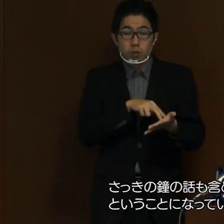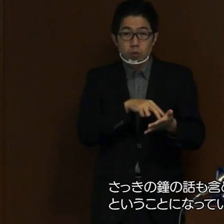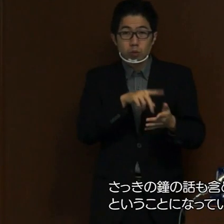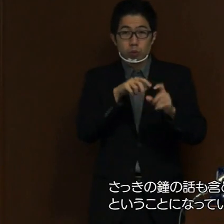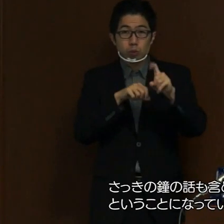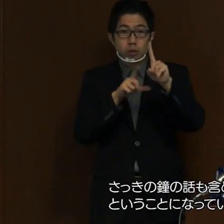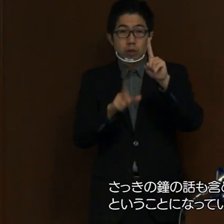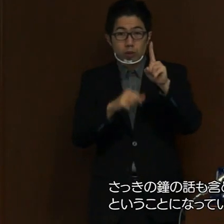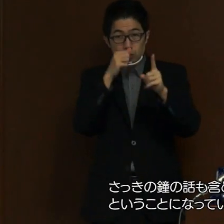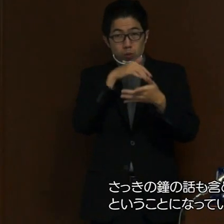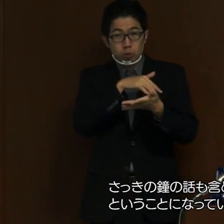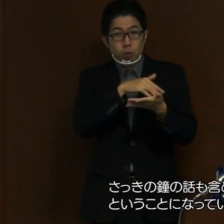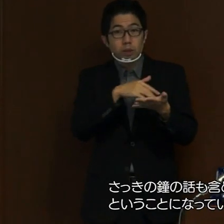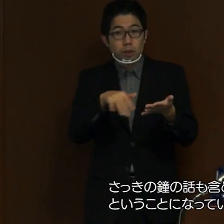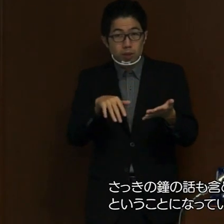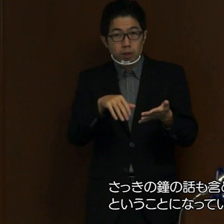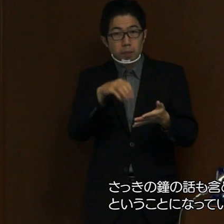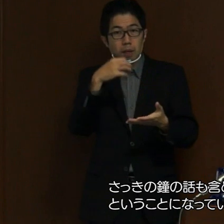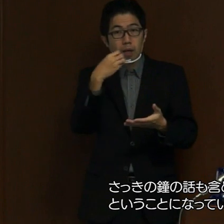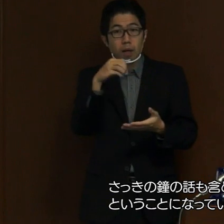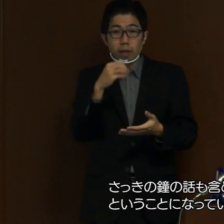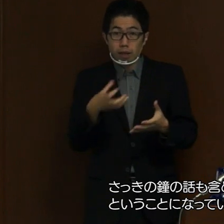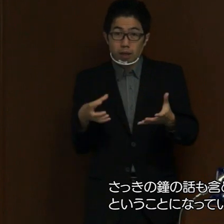まざまなさっきの金の話も含めて、